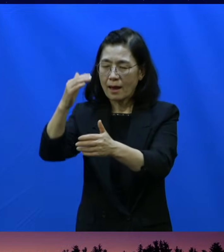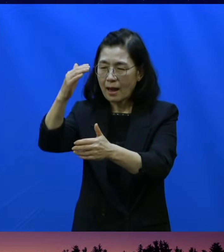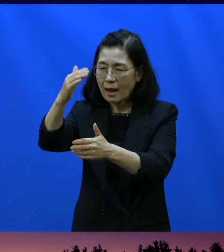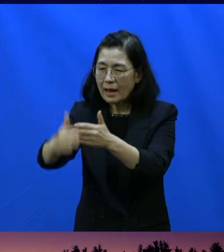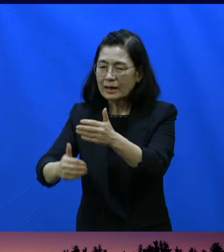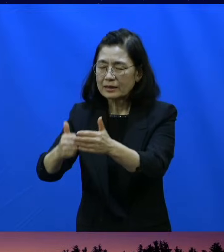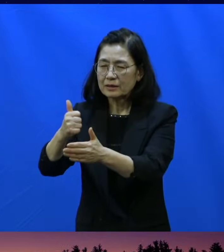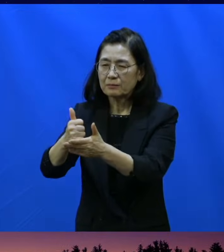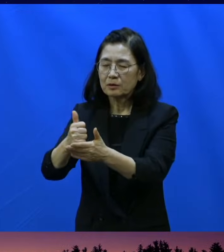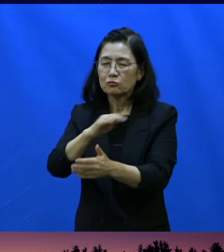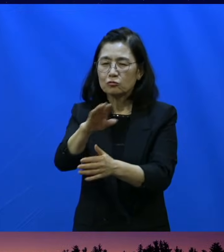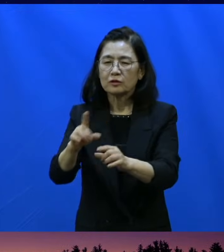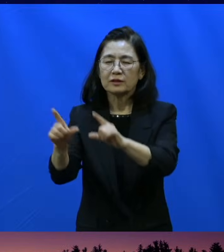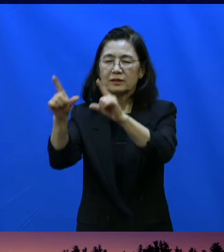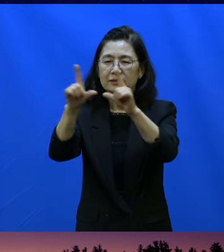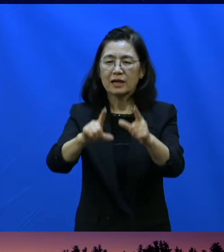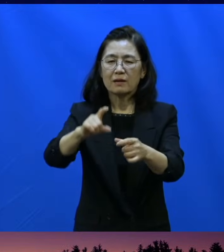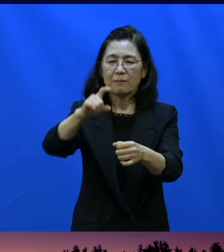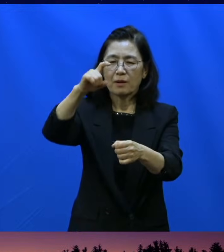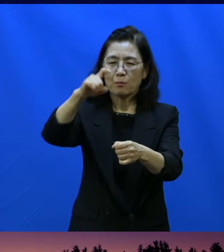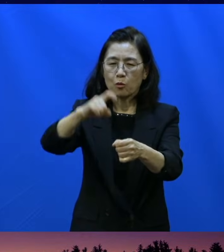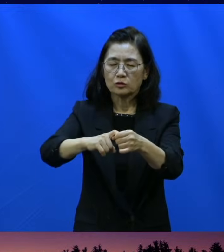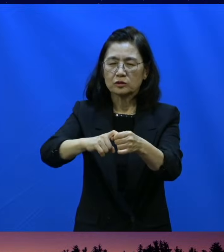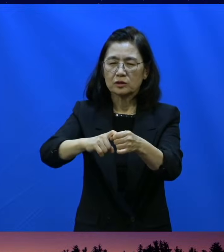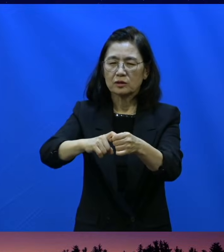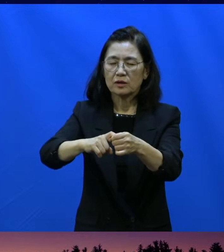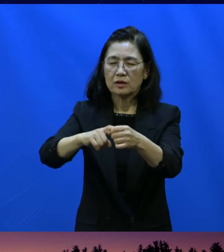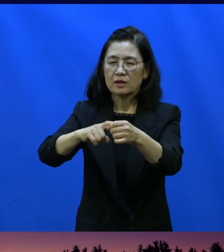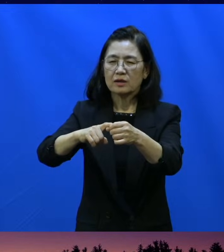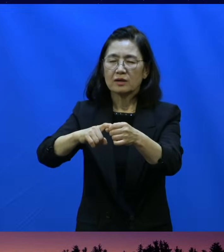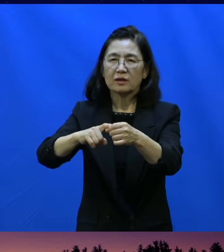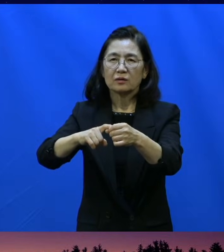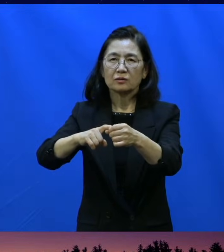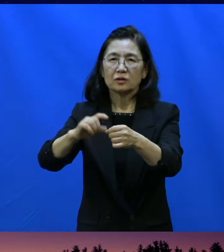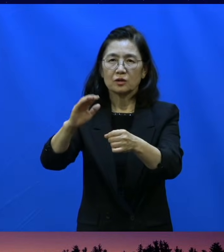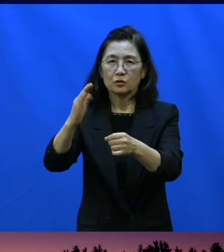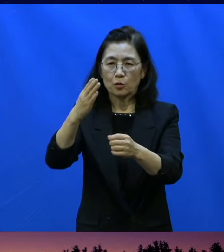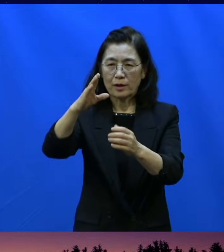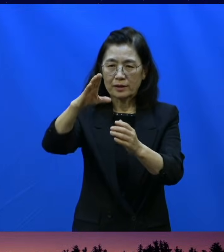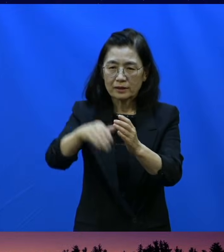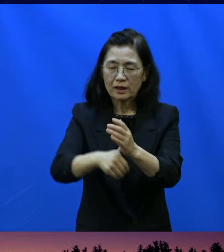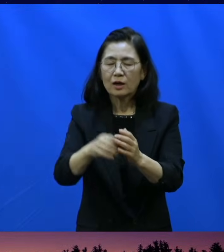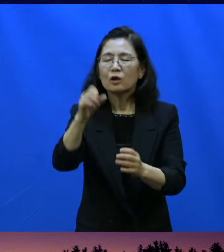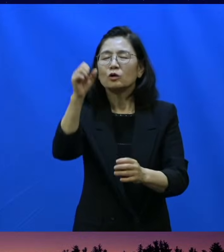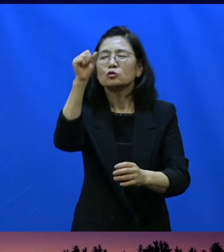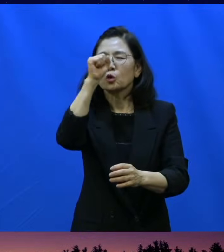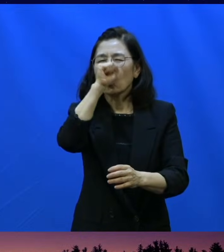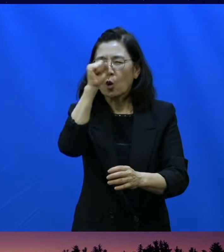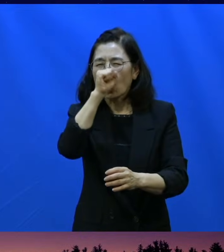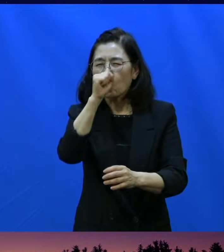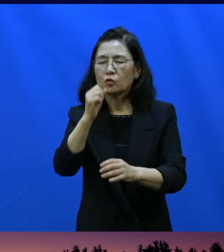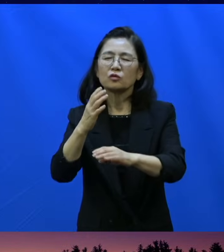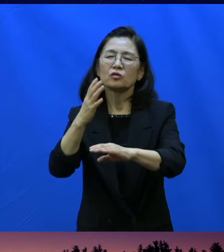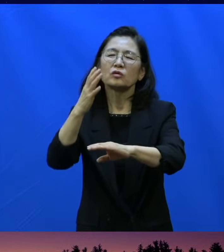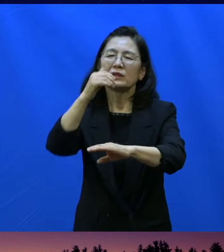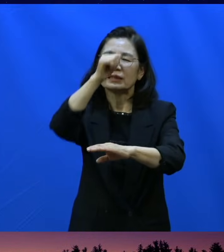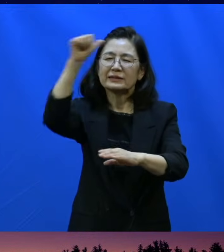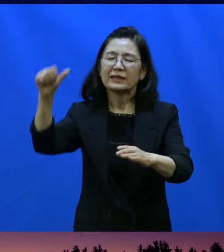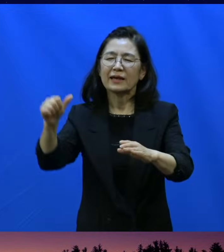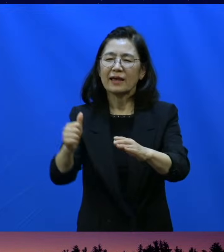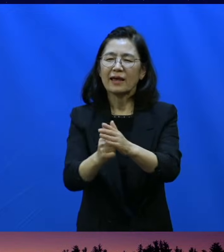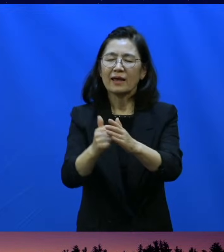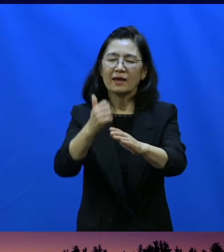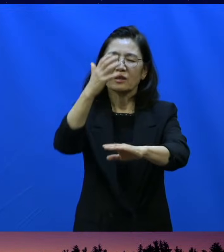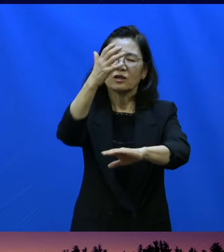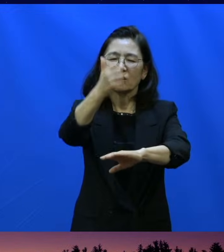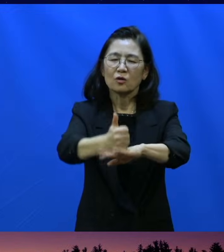목적이고 방향의 모든 이유가 될 때 그렇게 살아가다 보니까 결과가 나온 거지. 내가 결과를 만들어내려고 만들어낸 게 아니라는